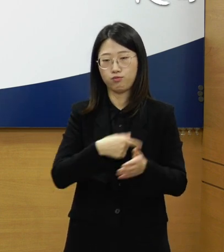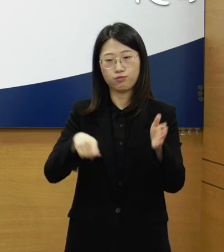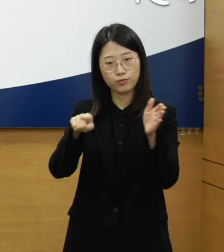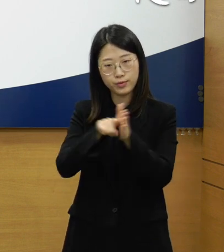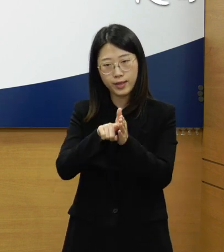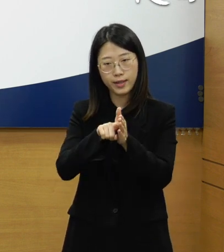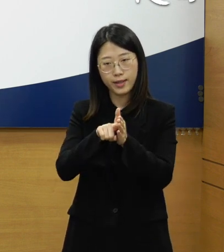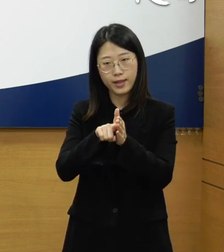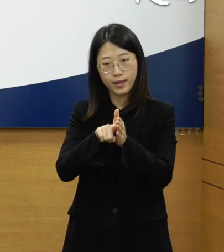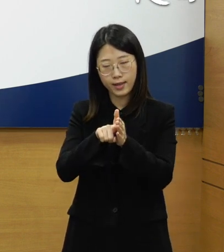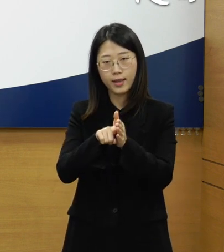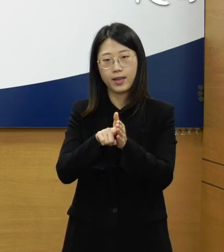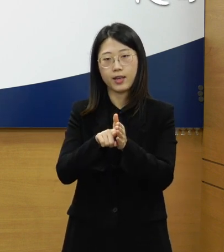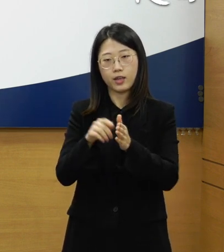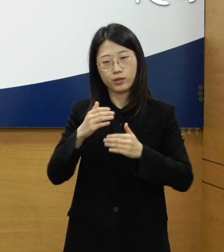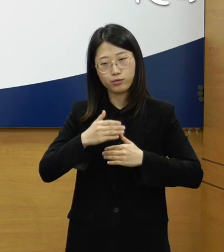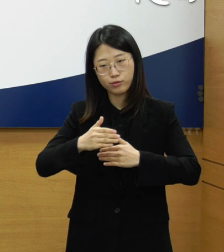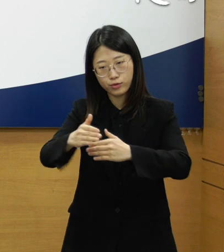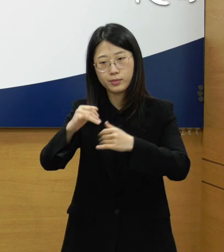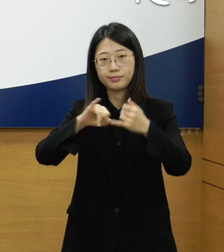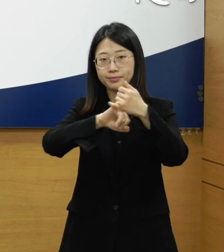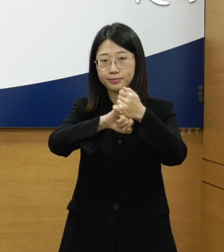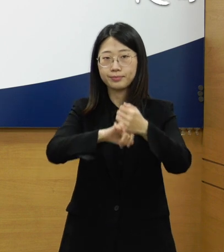더 나아가겠습니다.